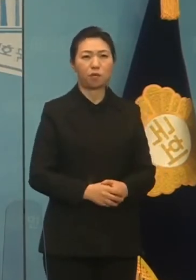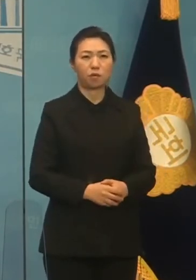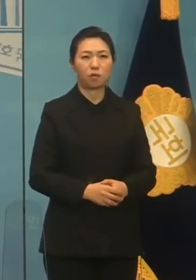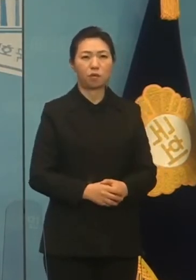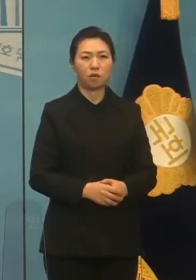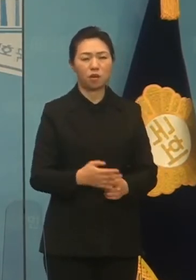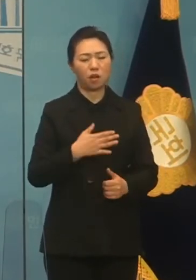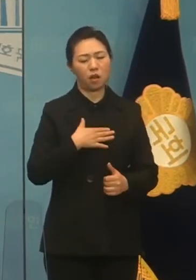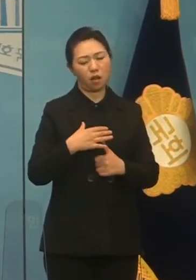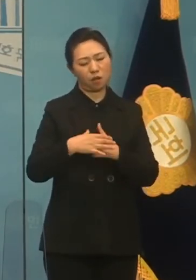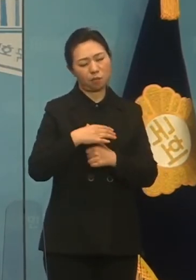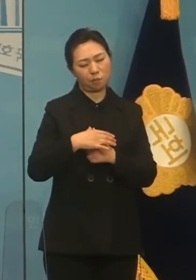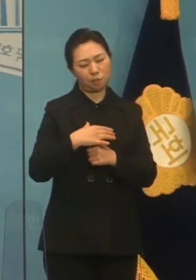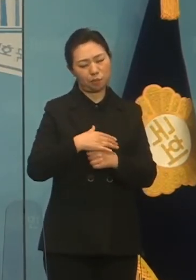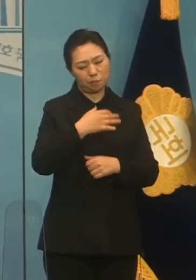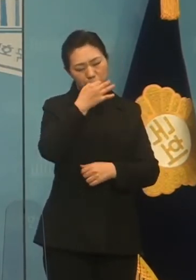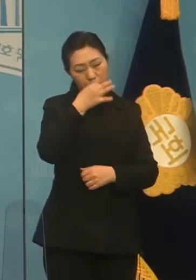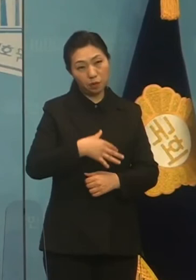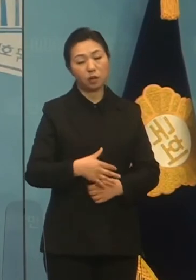저를 괴롭혀왔습니다.